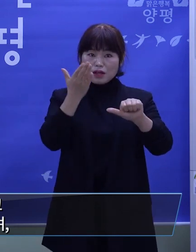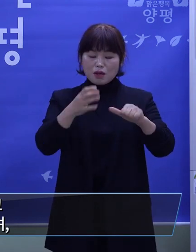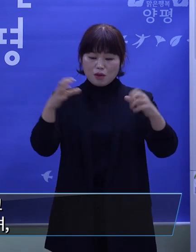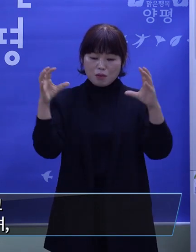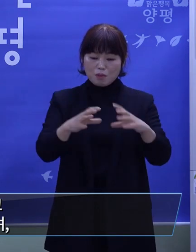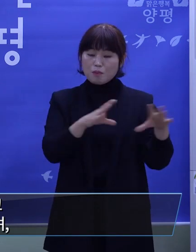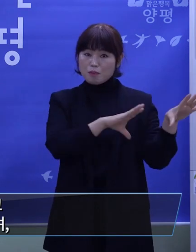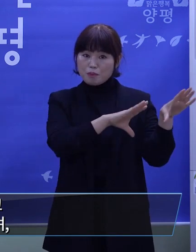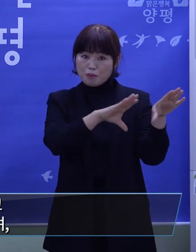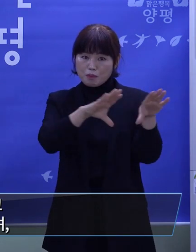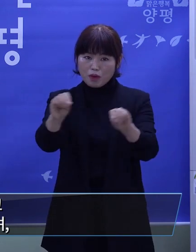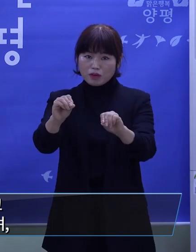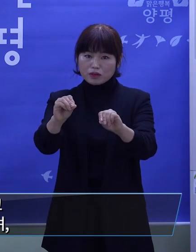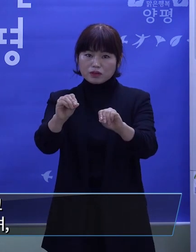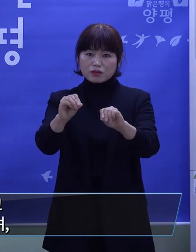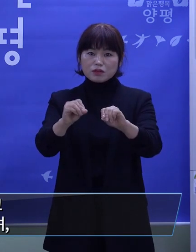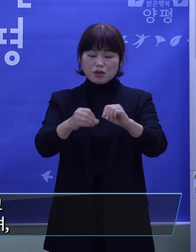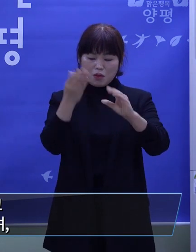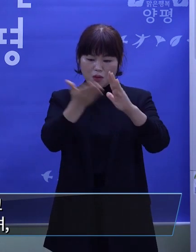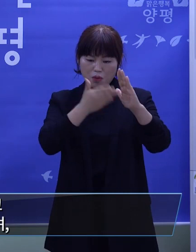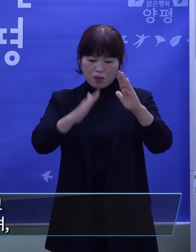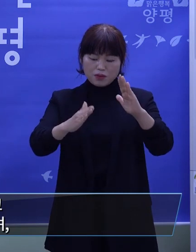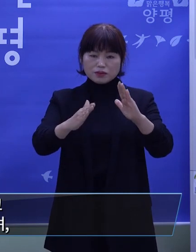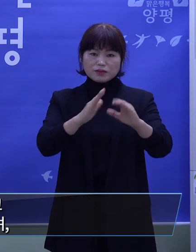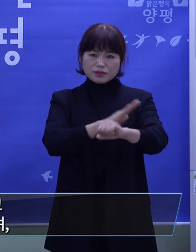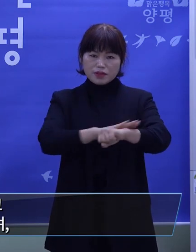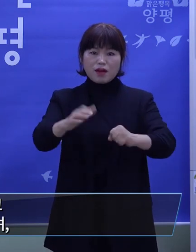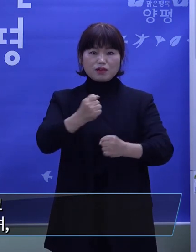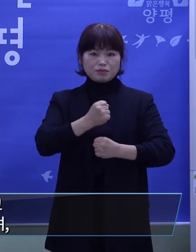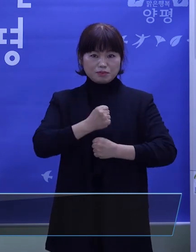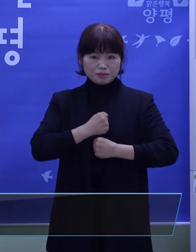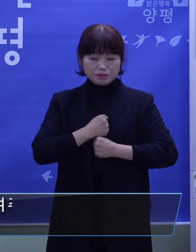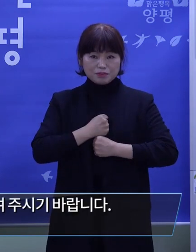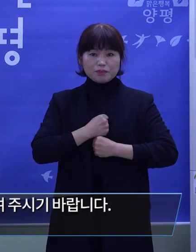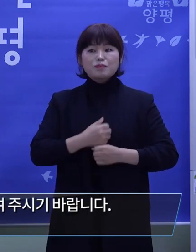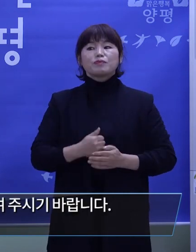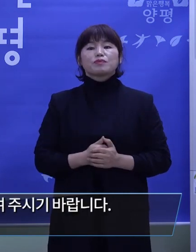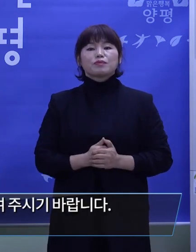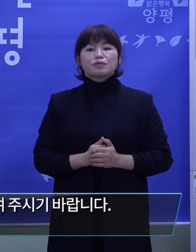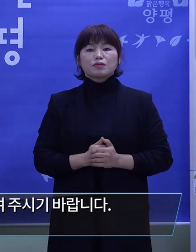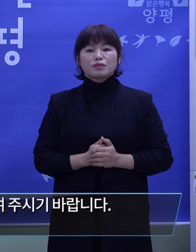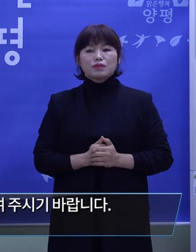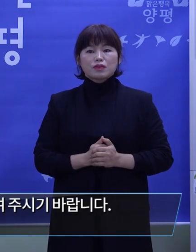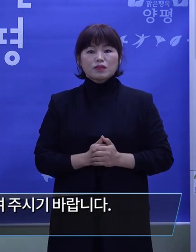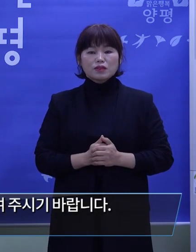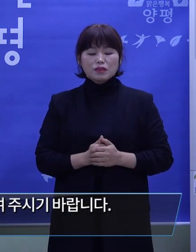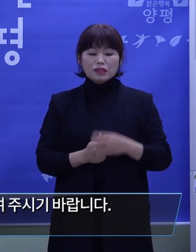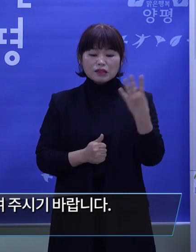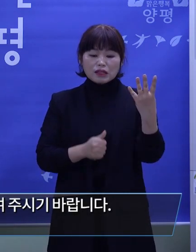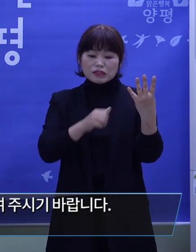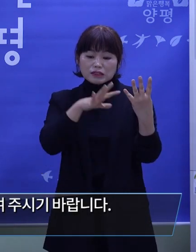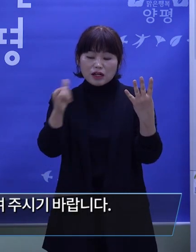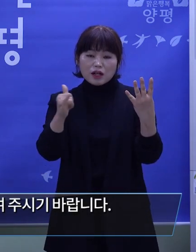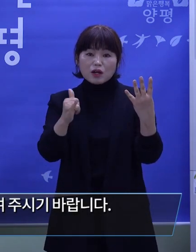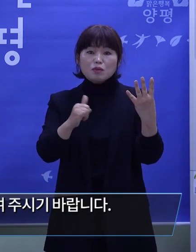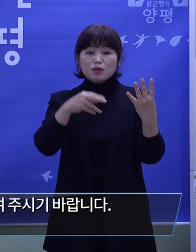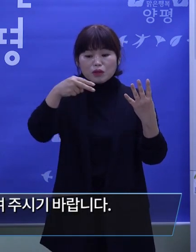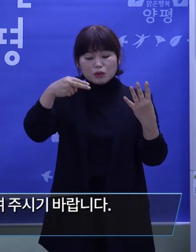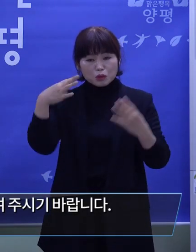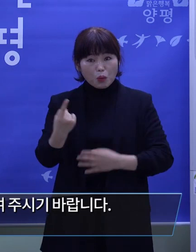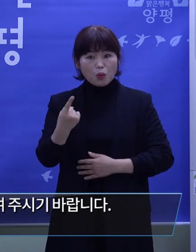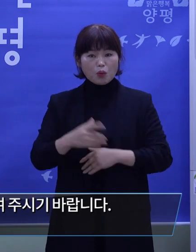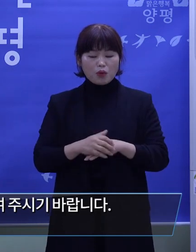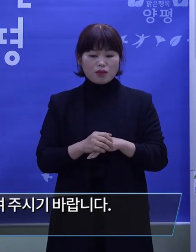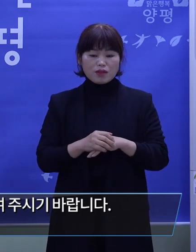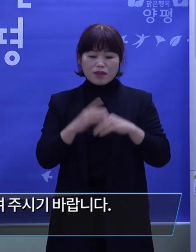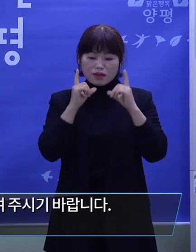집합금지 행정명령을 철저하게 지키며 4인 이하의 모임이라도 연말연시